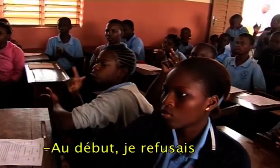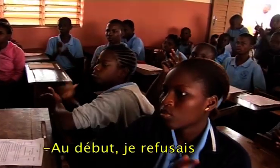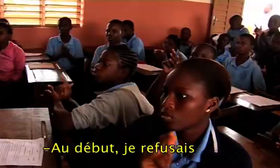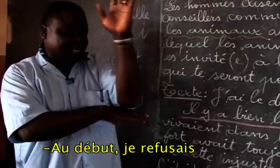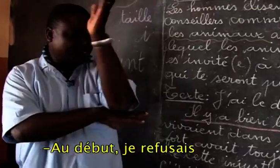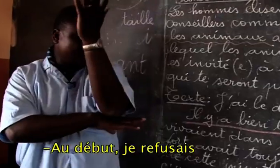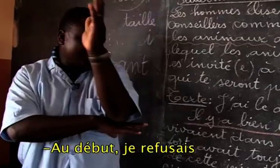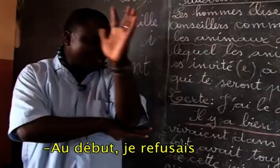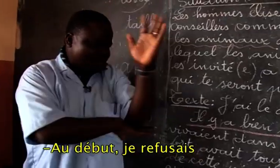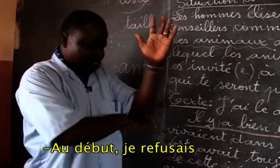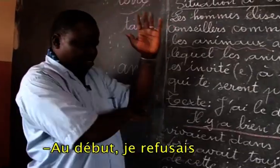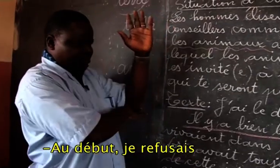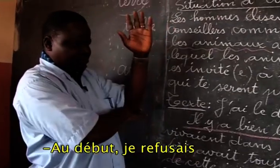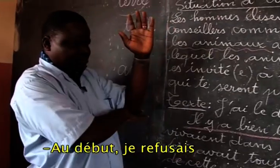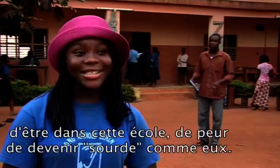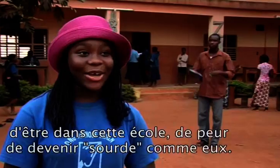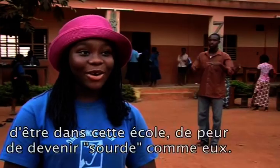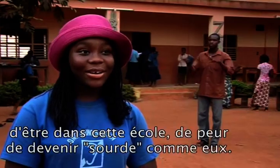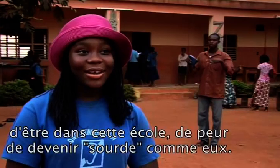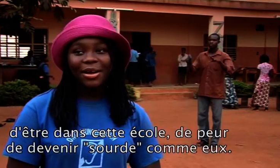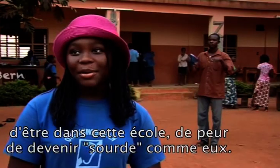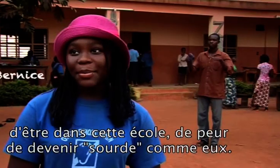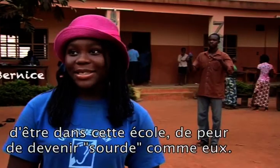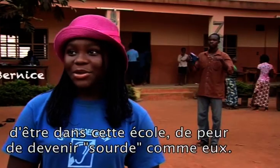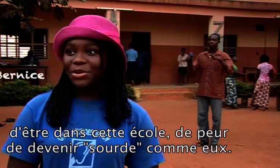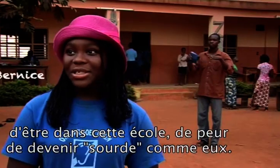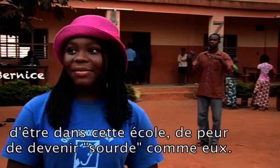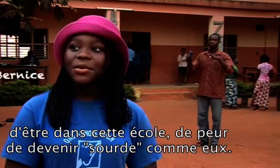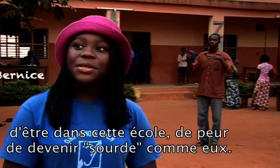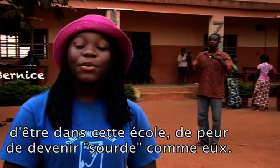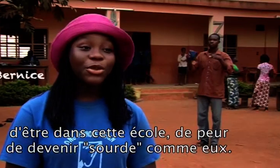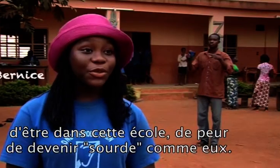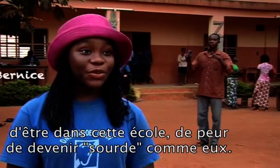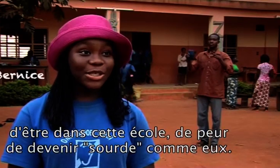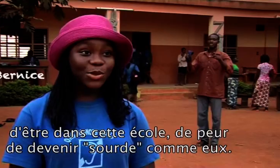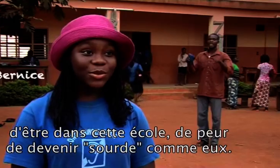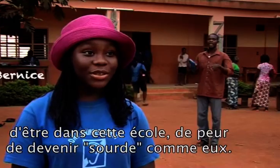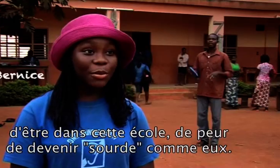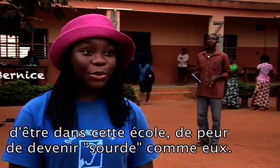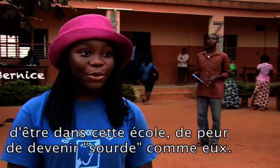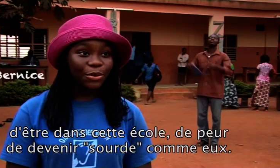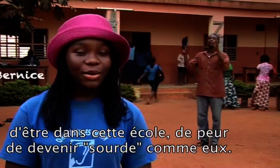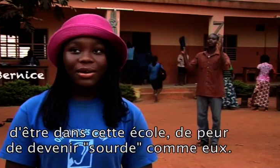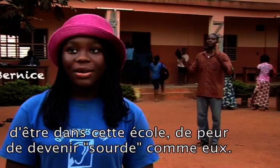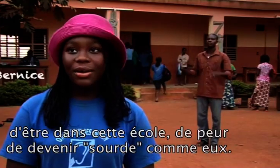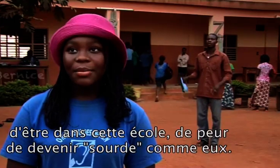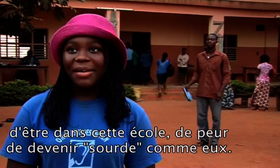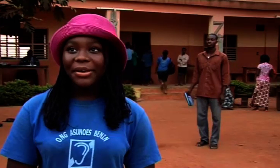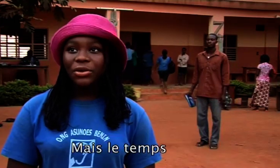Au début, je n'étais pas d'accord d'être dans cette école parce que j'avais aussi peur de devenir sourde comme eux. Mais avec le